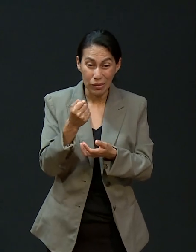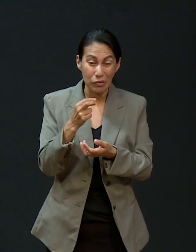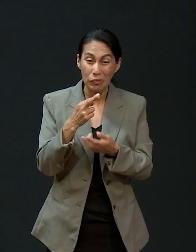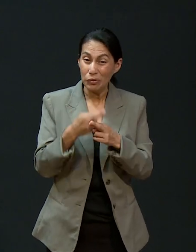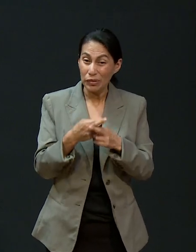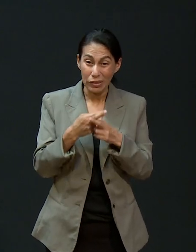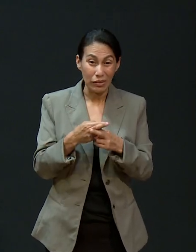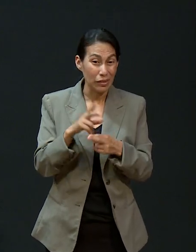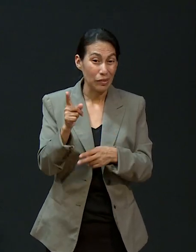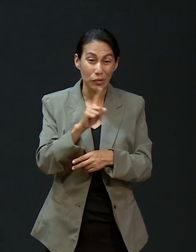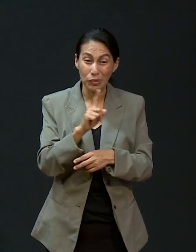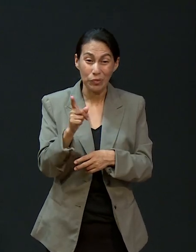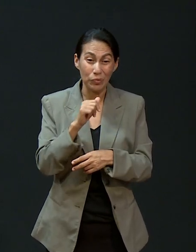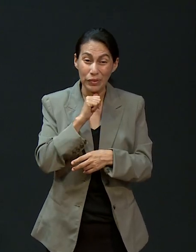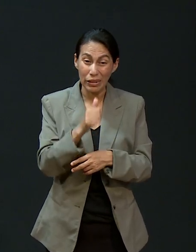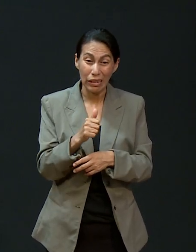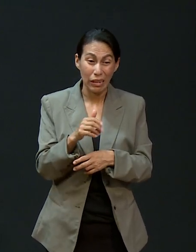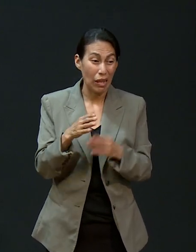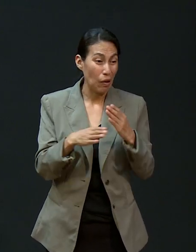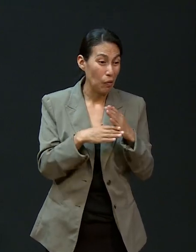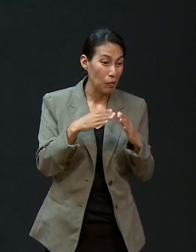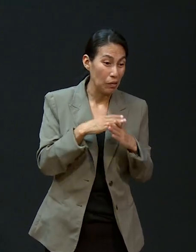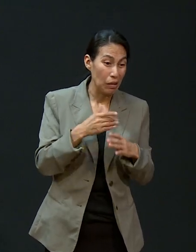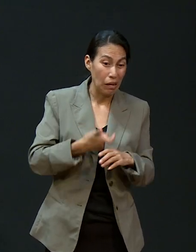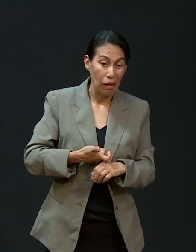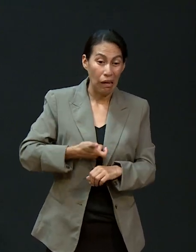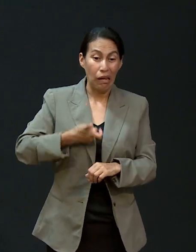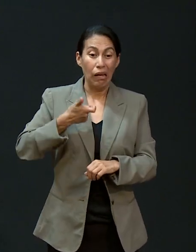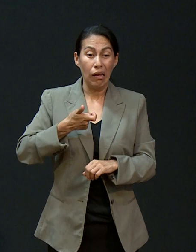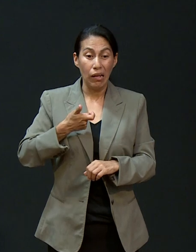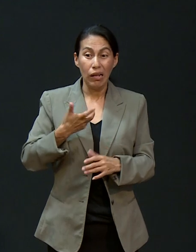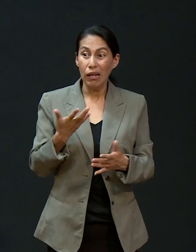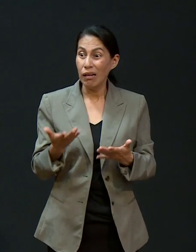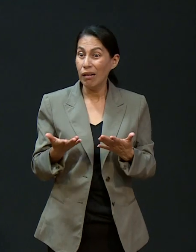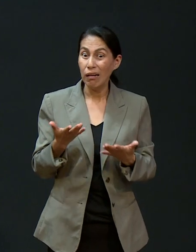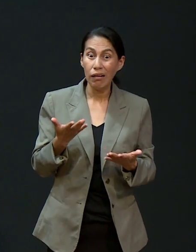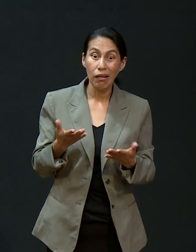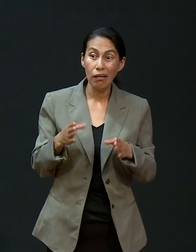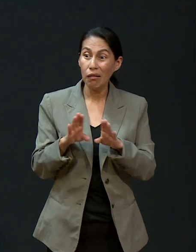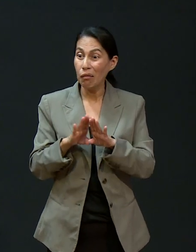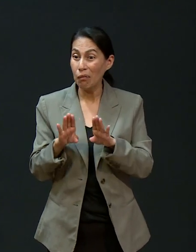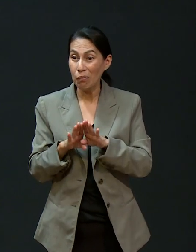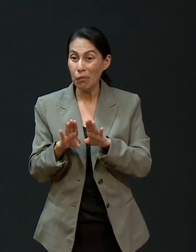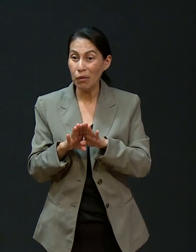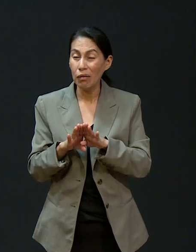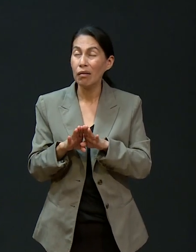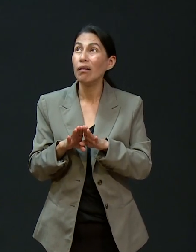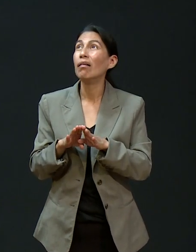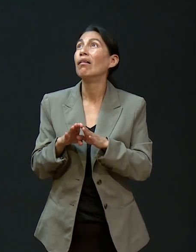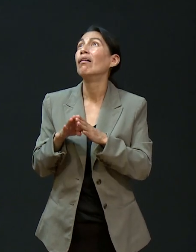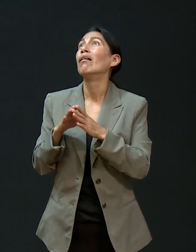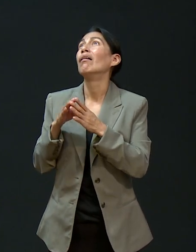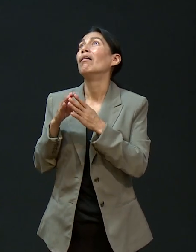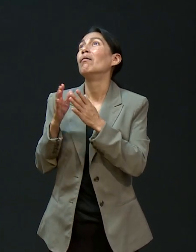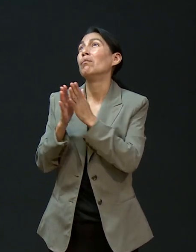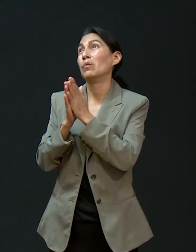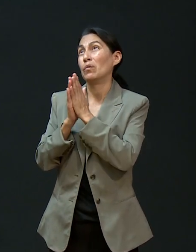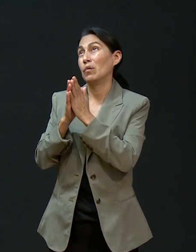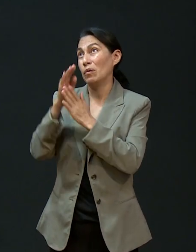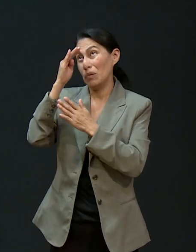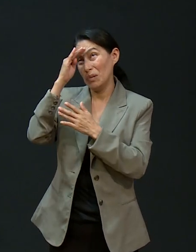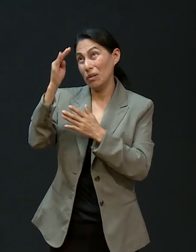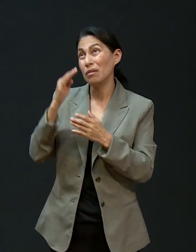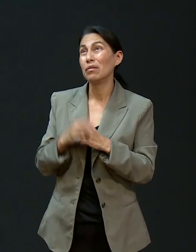Montemorelos comenzaron a subir, como en todo el mundo. Y yo pensé, bueno, voy a colocar en las manos de Dios.